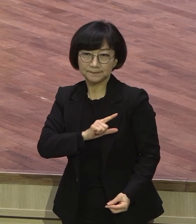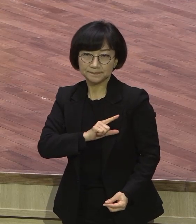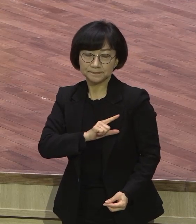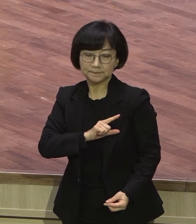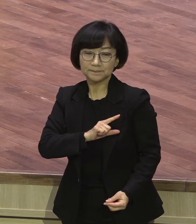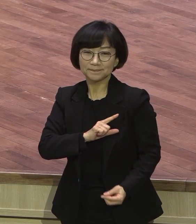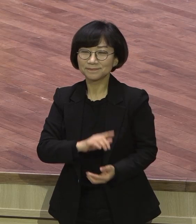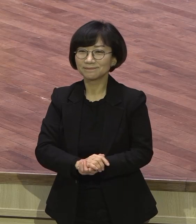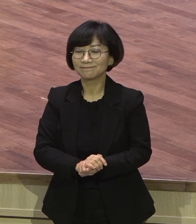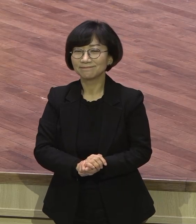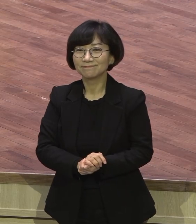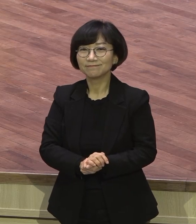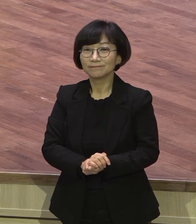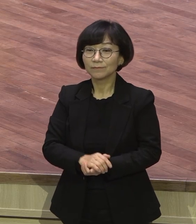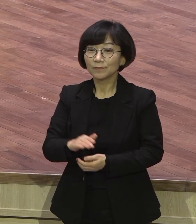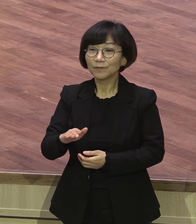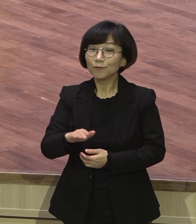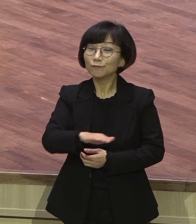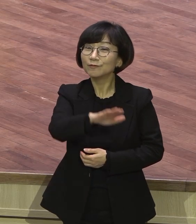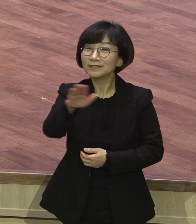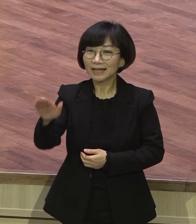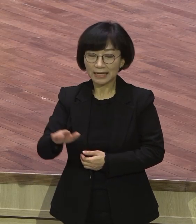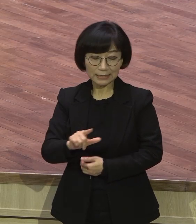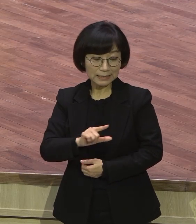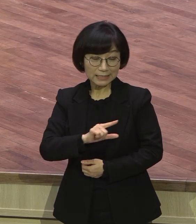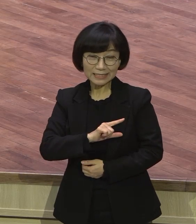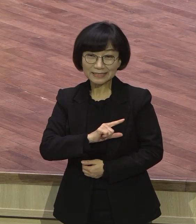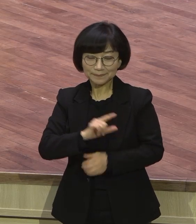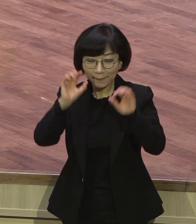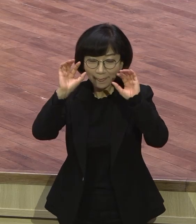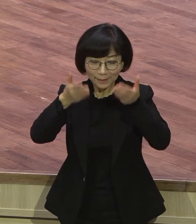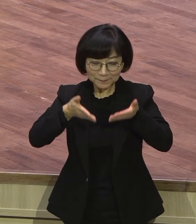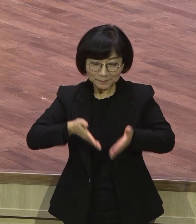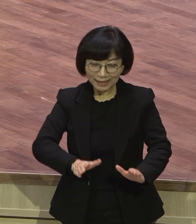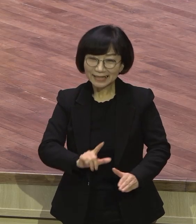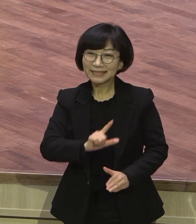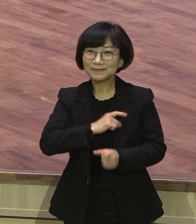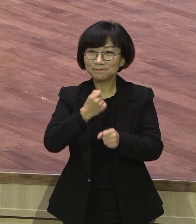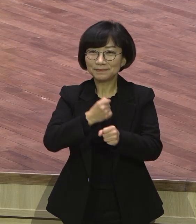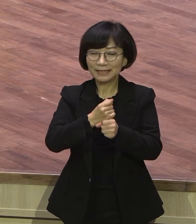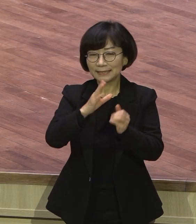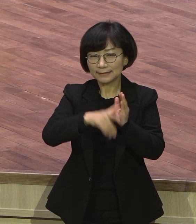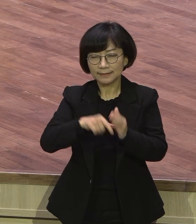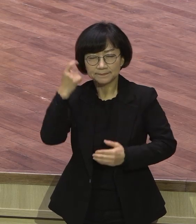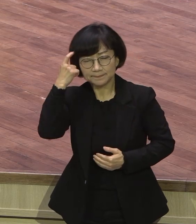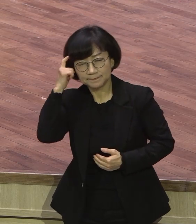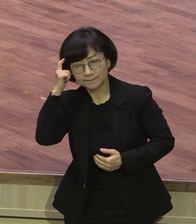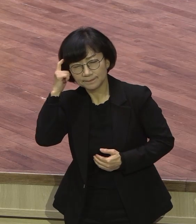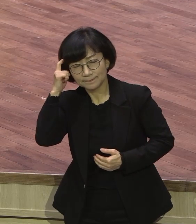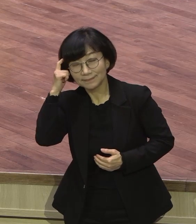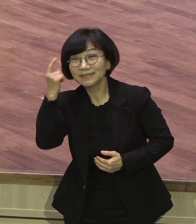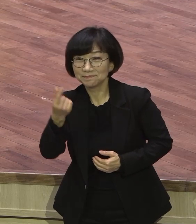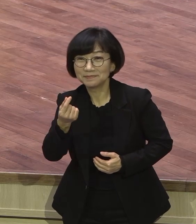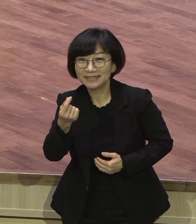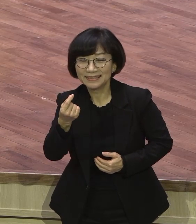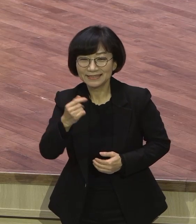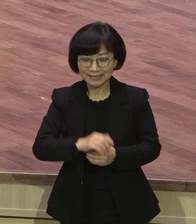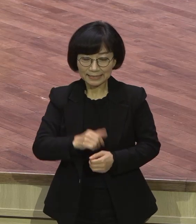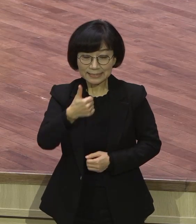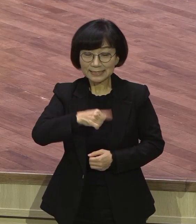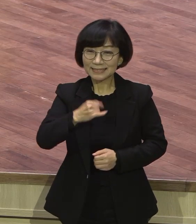우리가 이 이름을 지을 때도 아주 신중하게 그렇게 생각하고 짓잖아요. 특별히 자녀들을 낳고